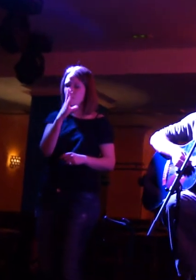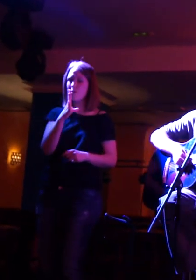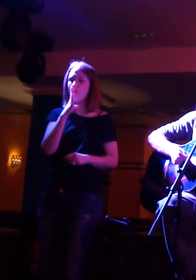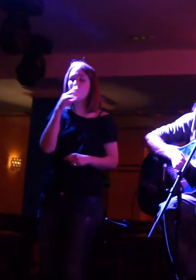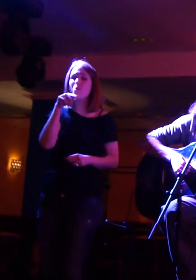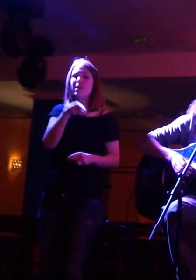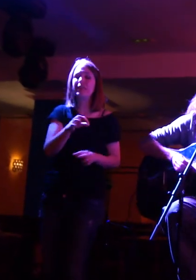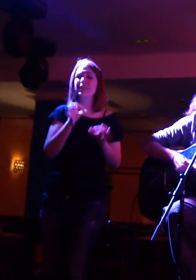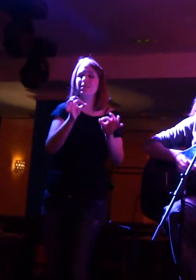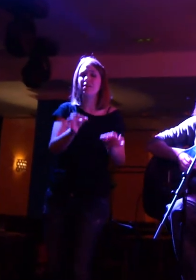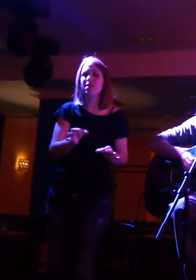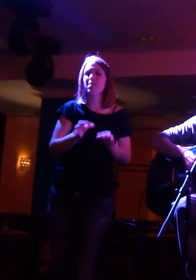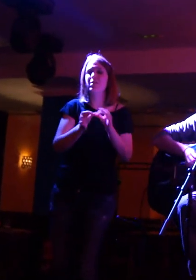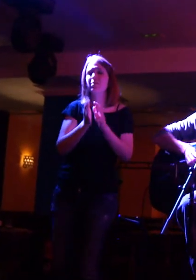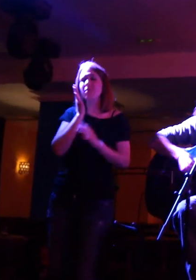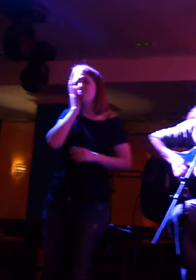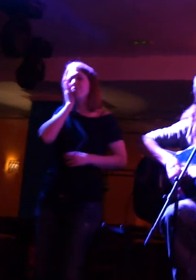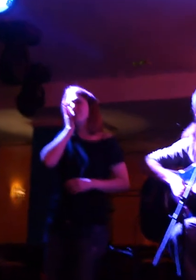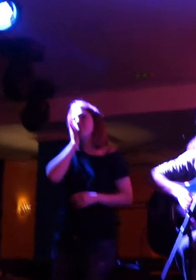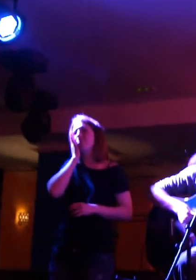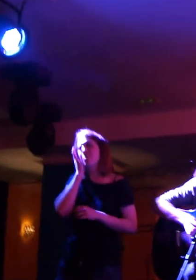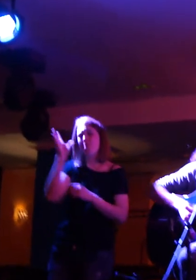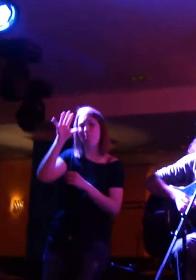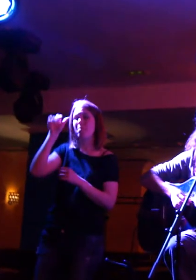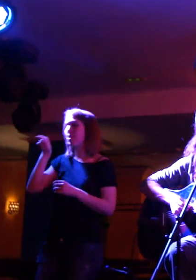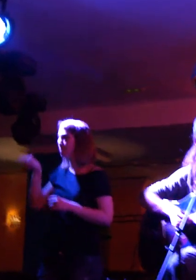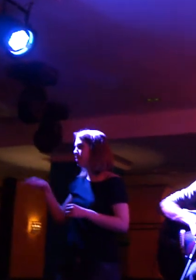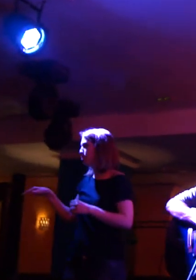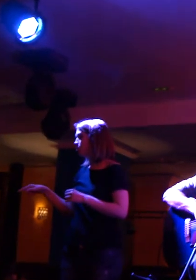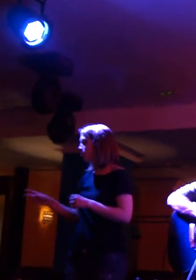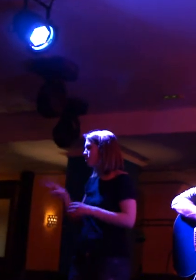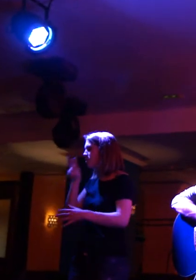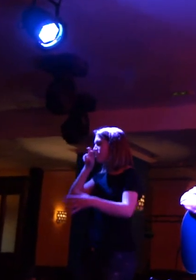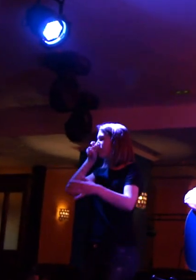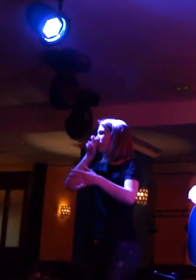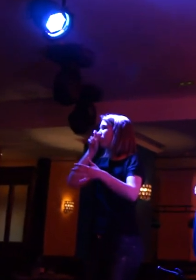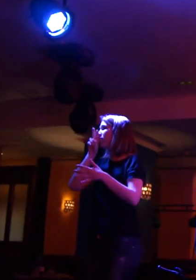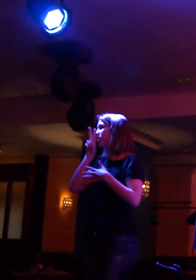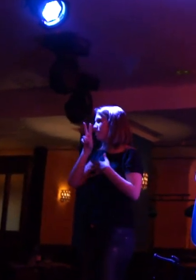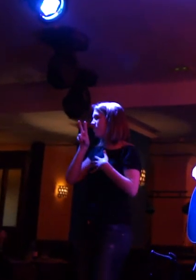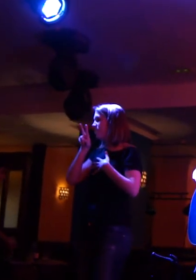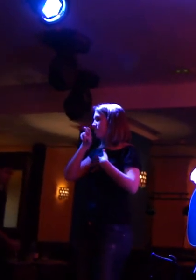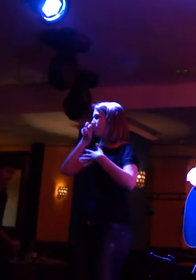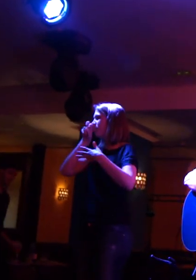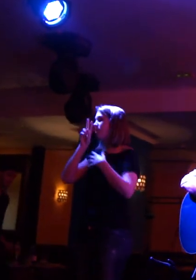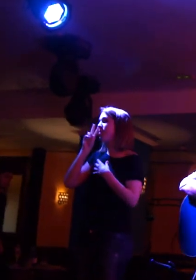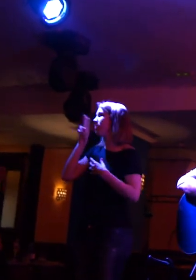haber dormido y no haberte visto cada suspiro mientras duerme.